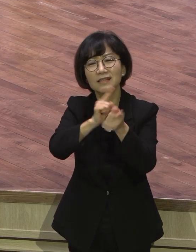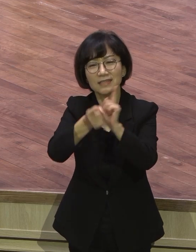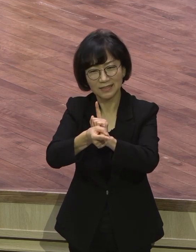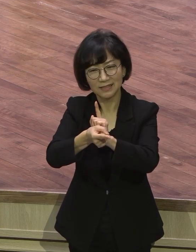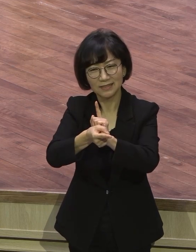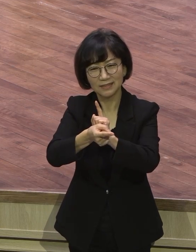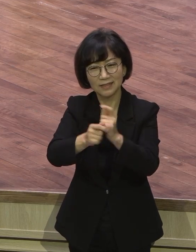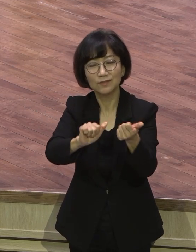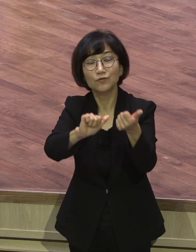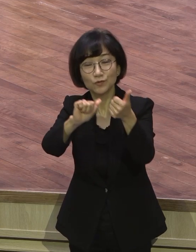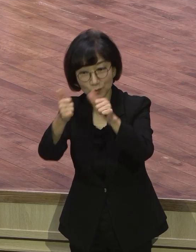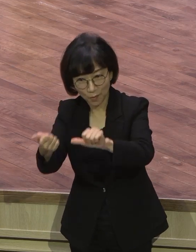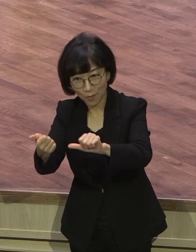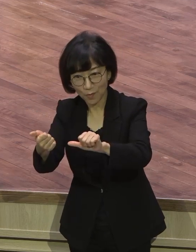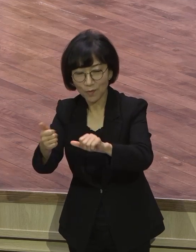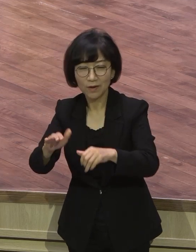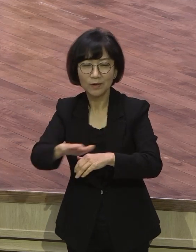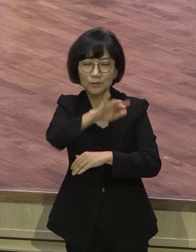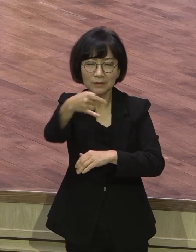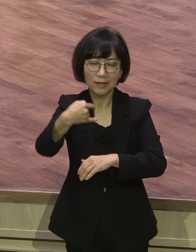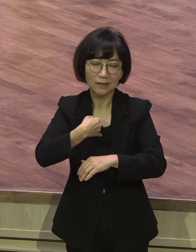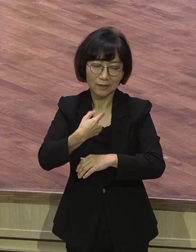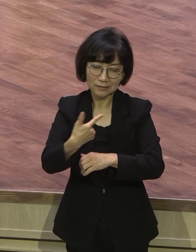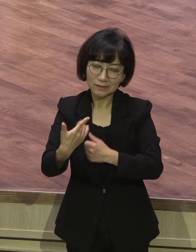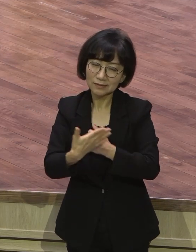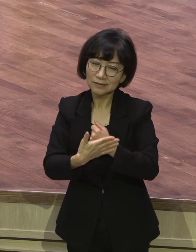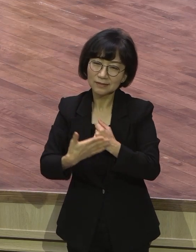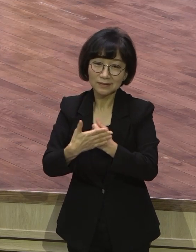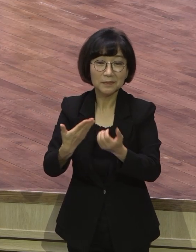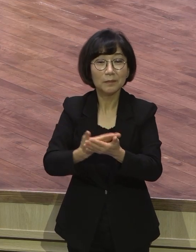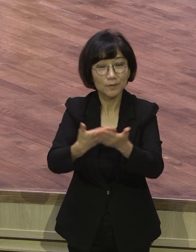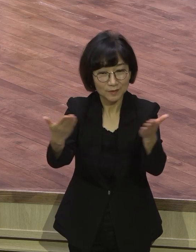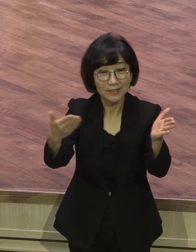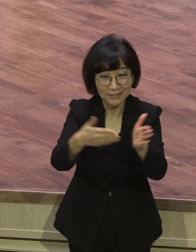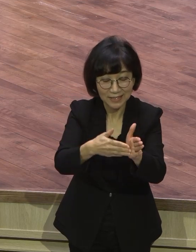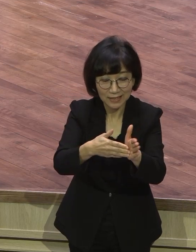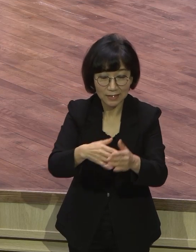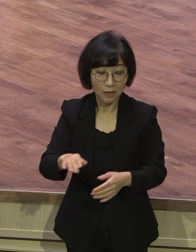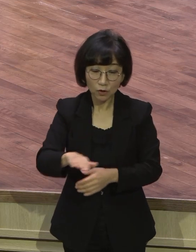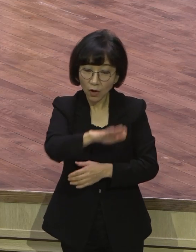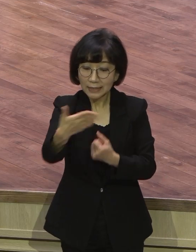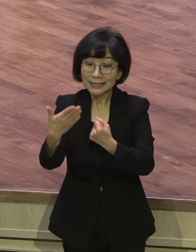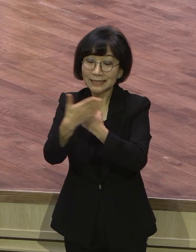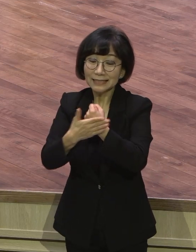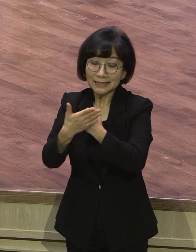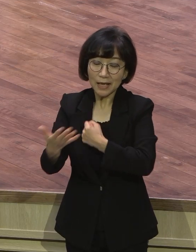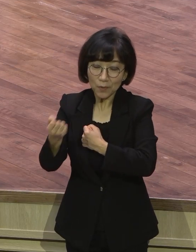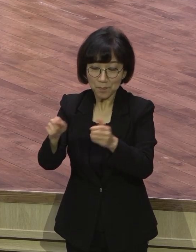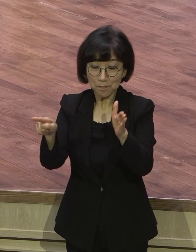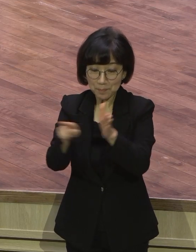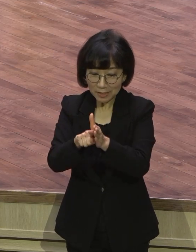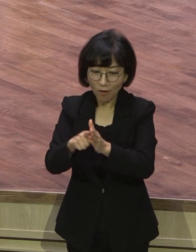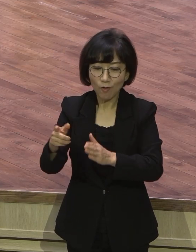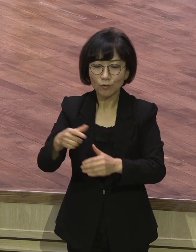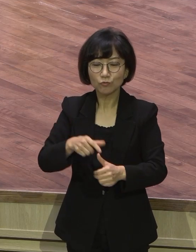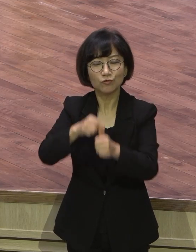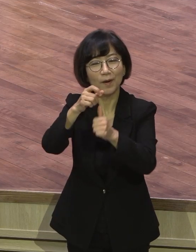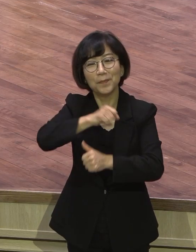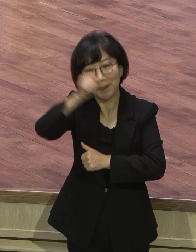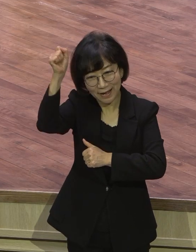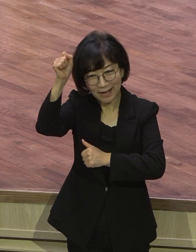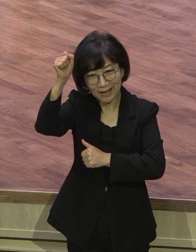놀라운 은혜를 베풀어 주셨습니다. 너희가 그 은혜를 인하여 믿음으로 말미암아 구원 받아서는 이것이